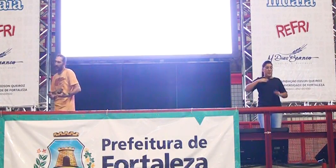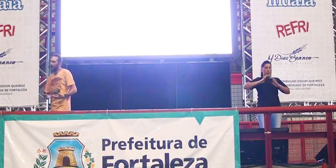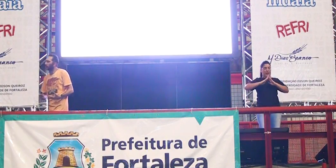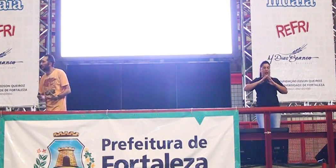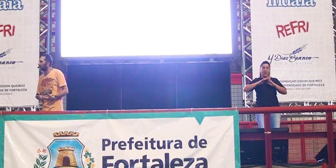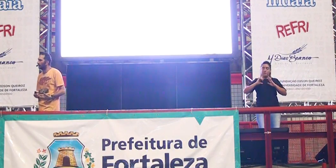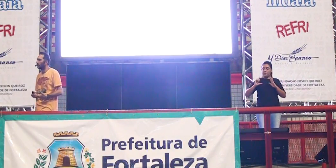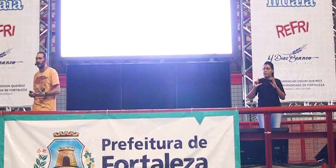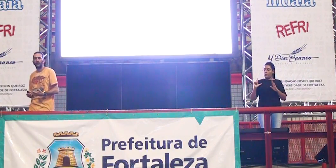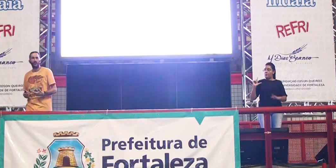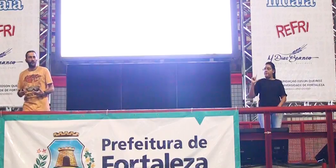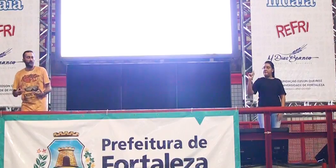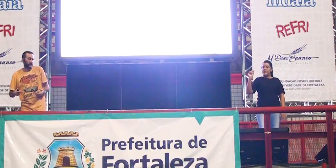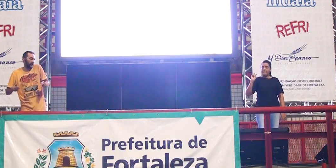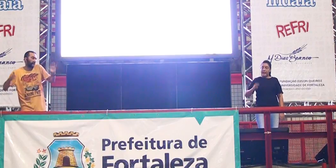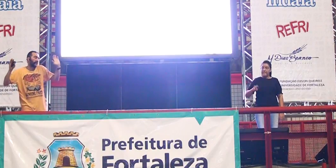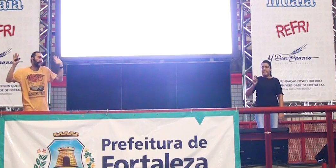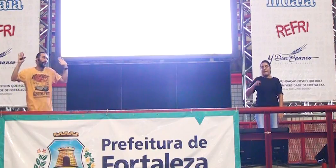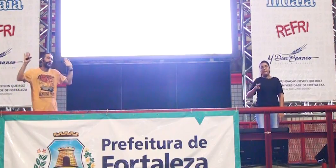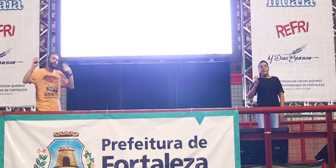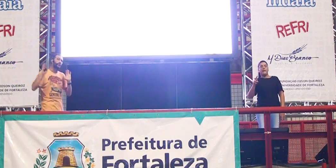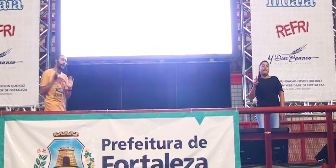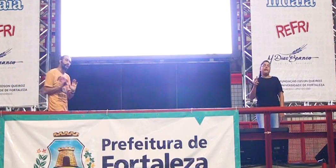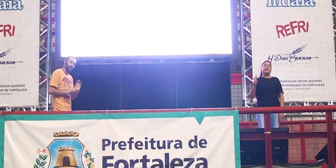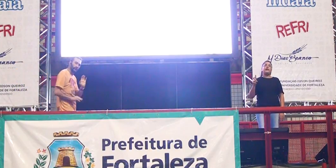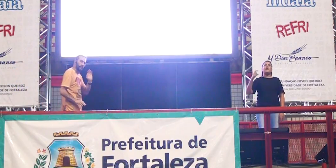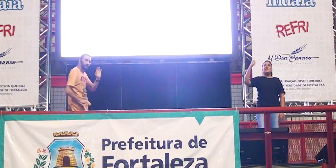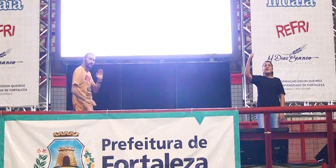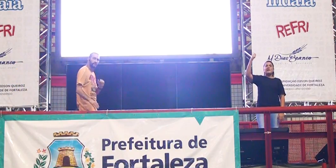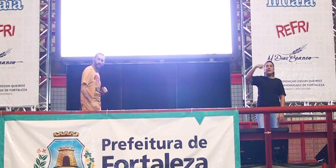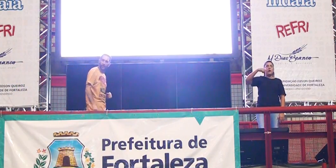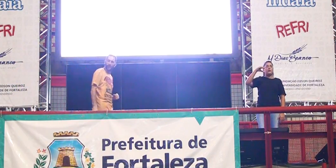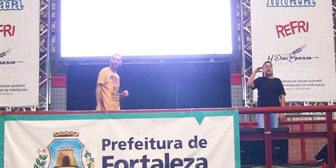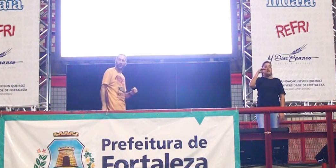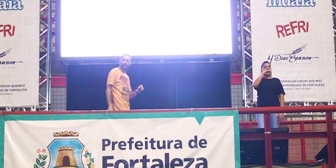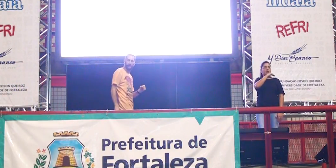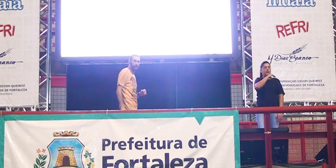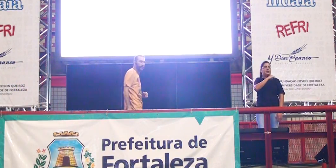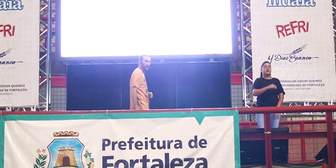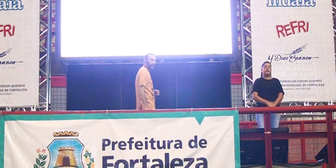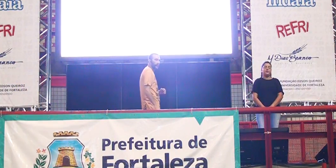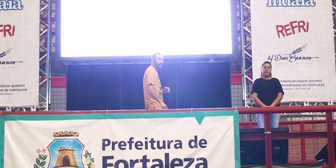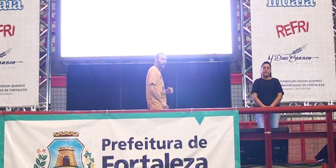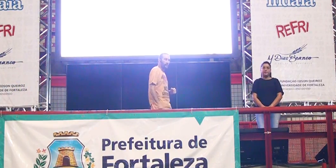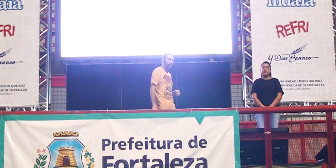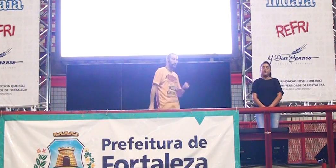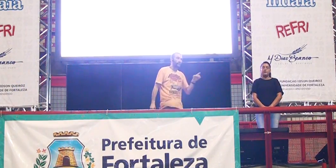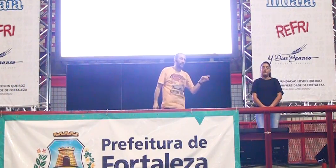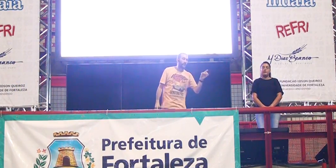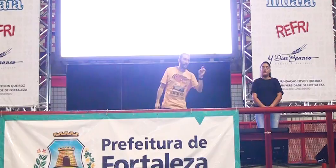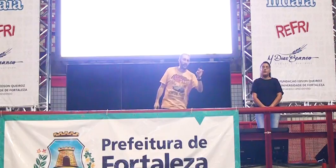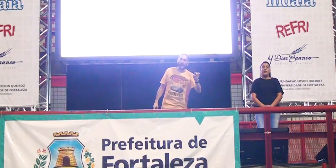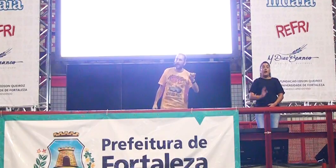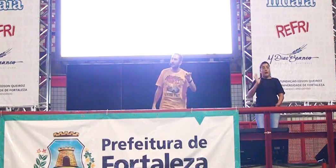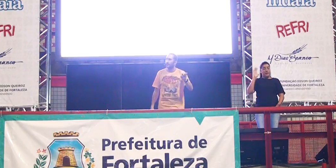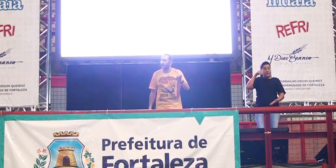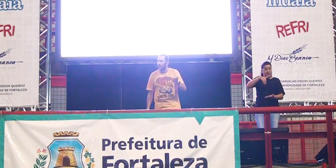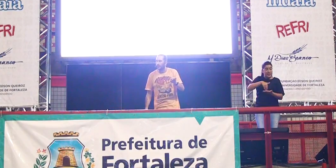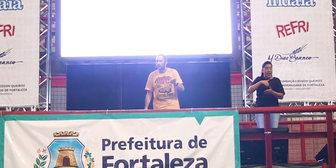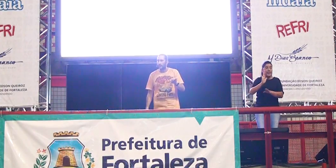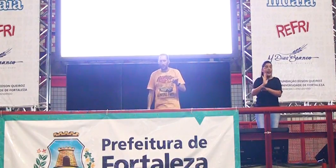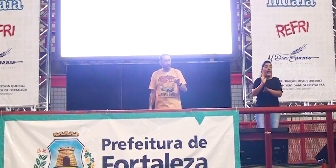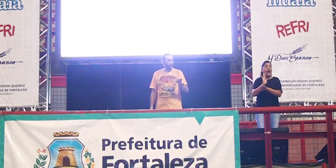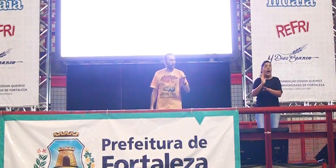para vir para cá, por exemplo, você deve ter vindo aqui num solzinho de rachar. Mas no final da